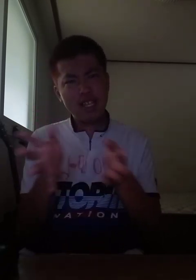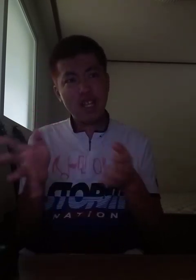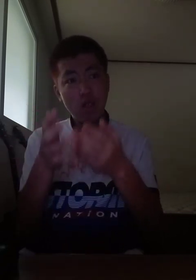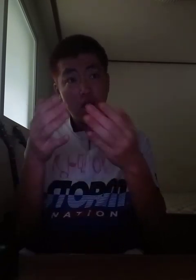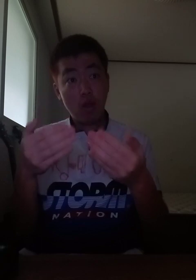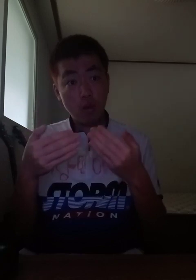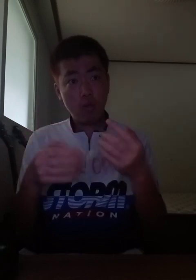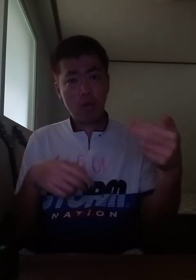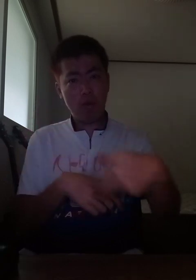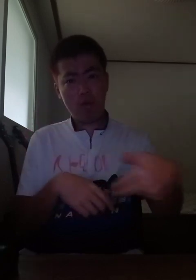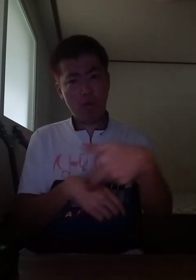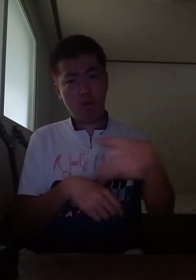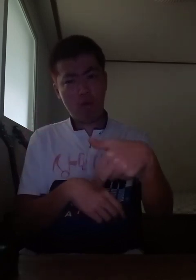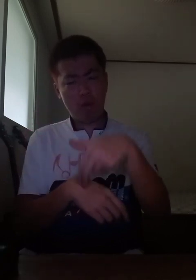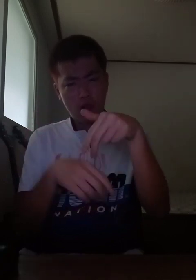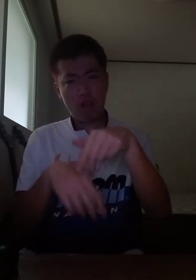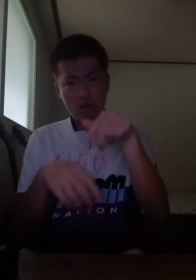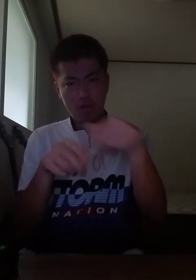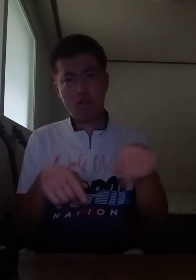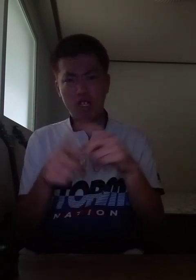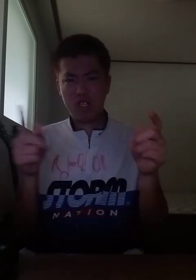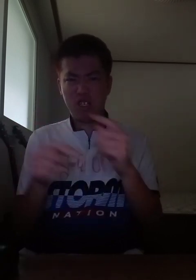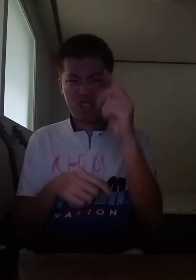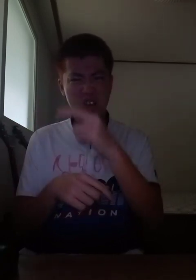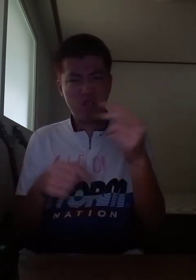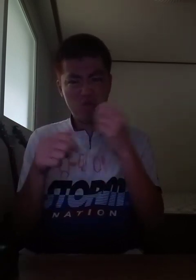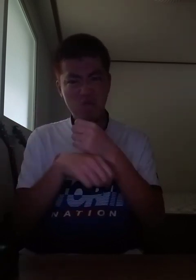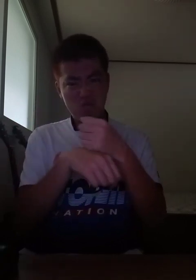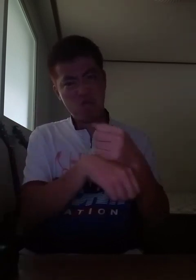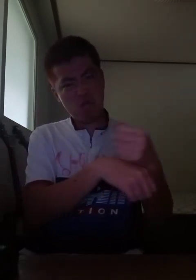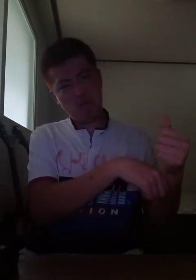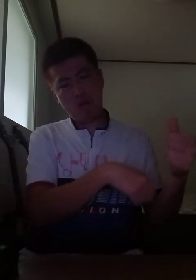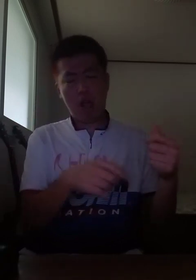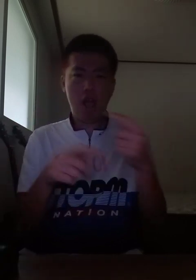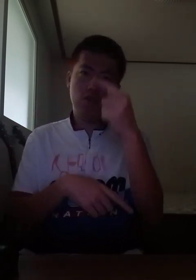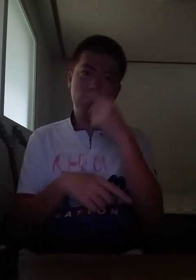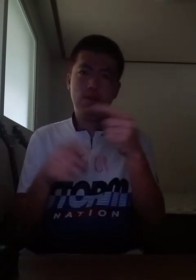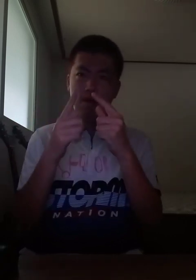나오는 버스가 지나는 벌터 교차로는 주말마다 막히는 상습 정체 구간입니다.